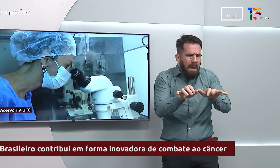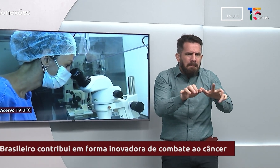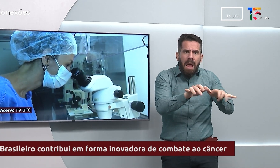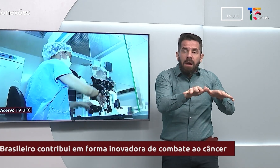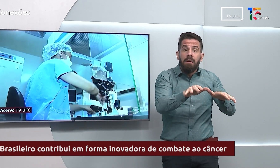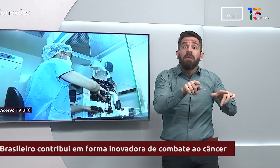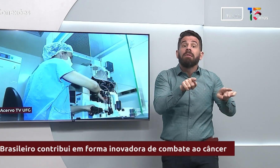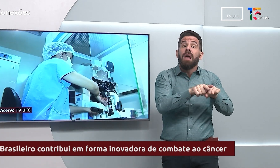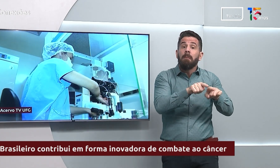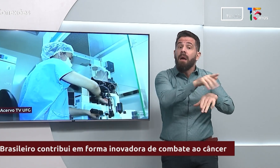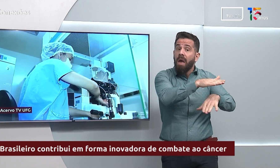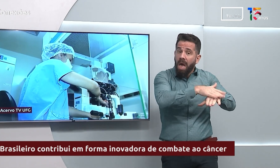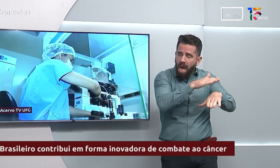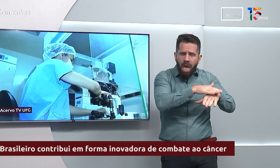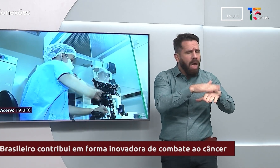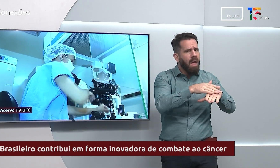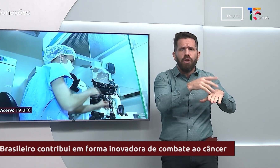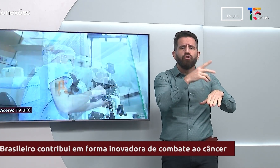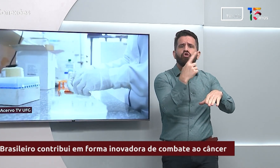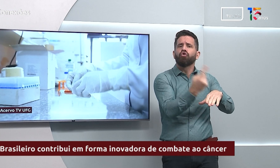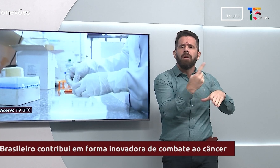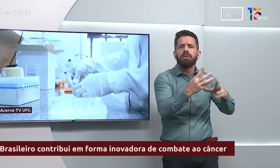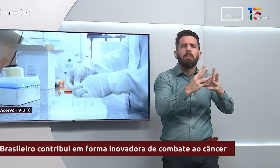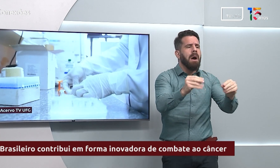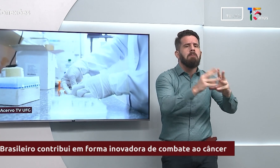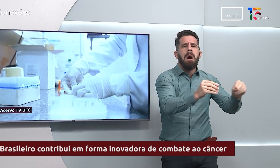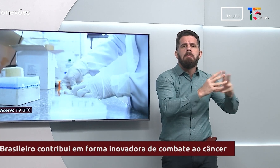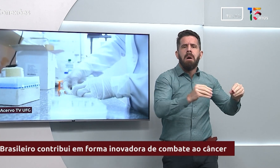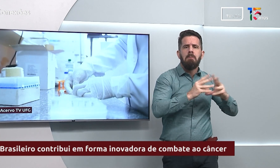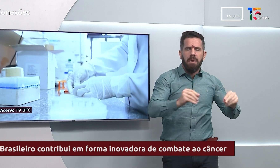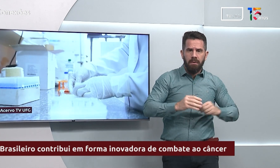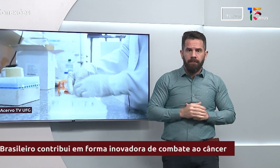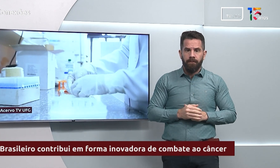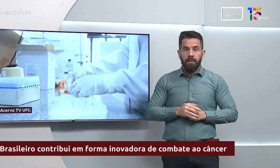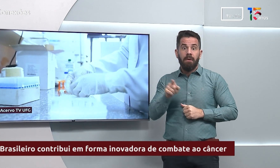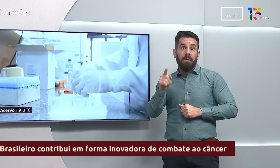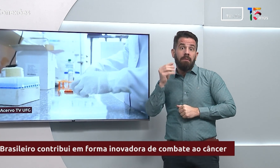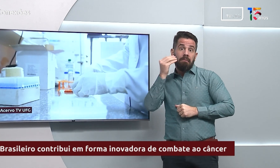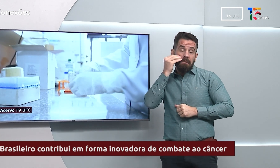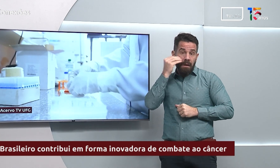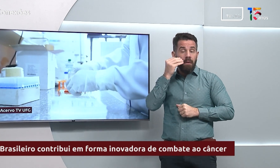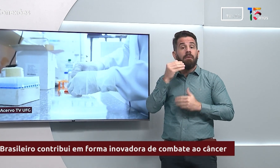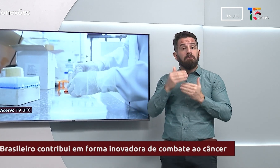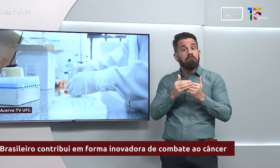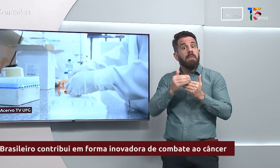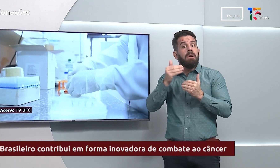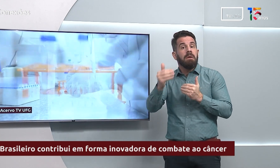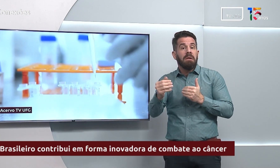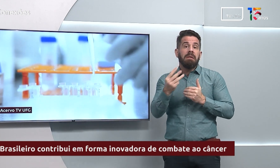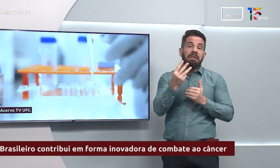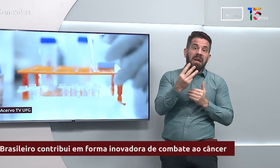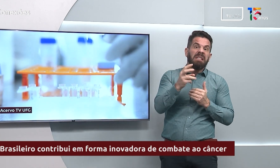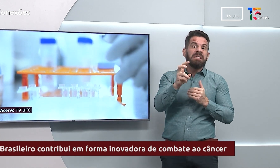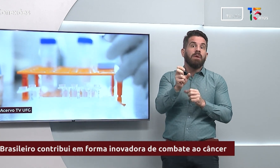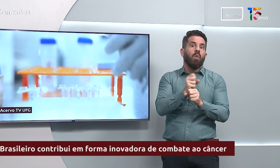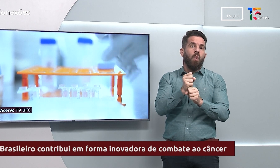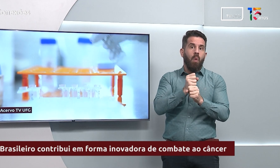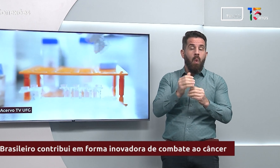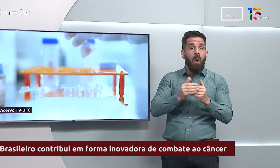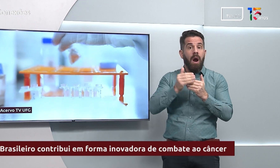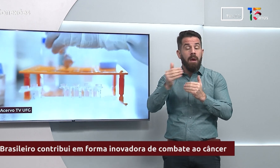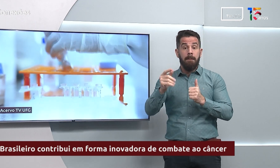formas alternativas de combater essa doença. Assim, ele vem desenvolvendo um método inovador de combater